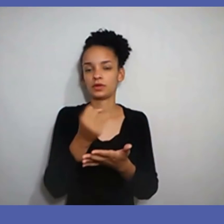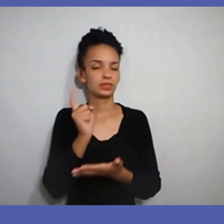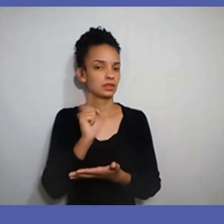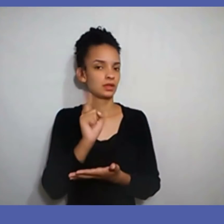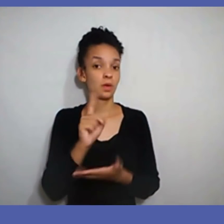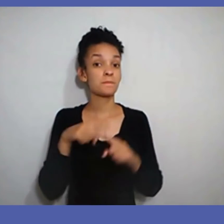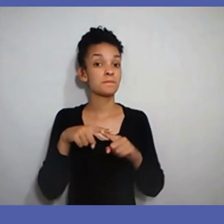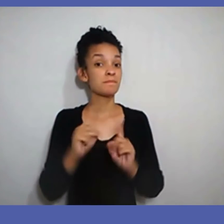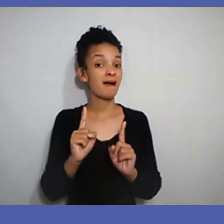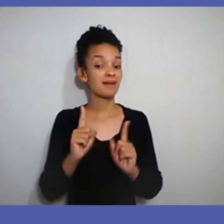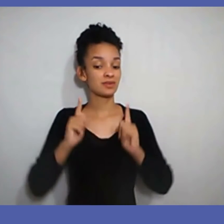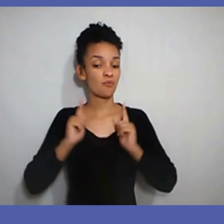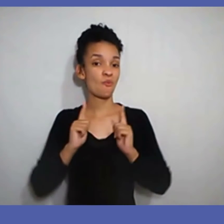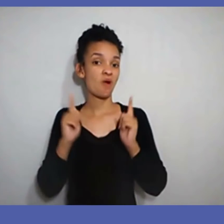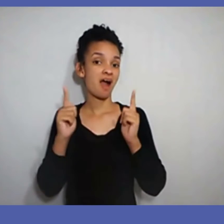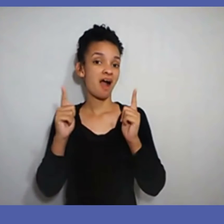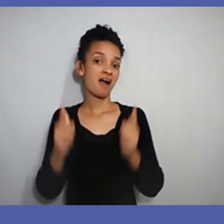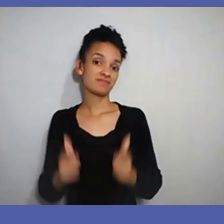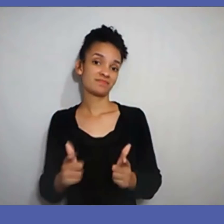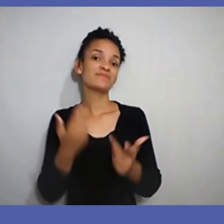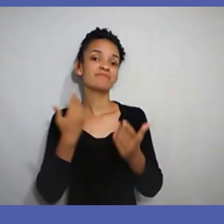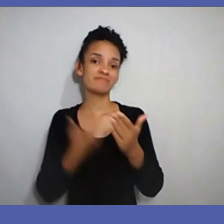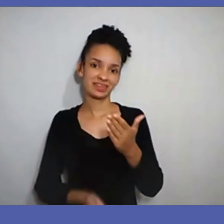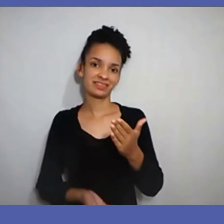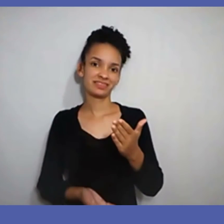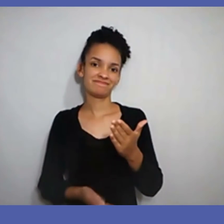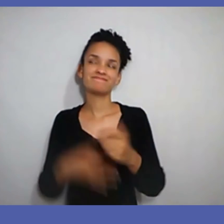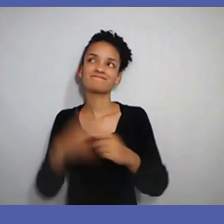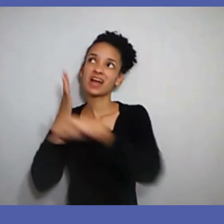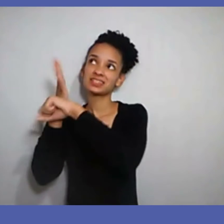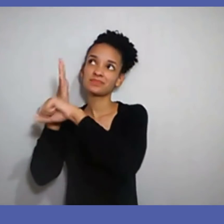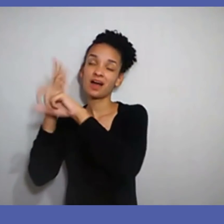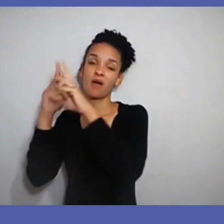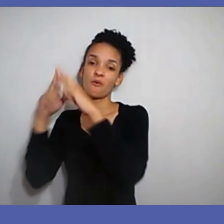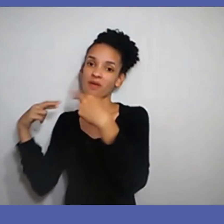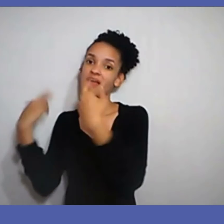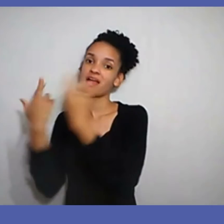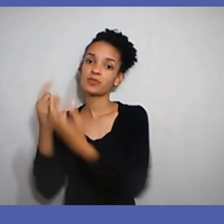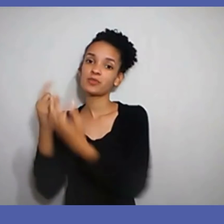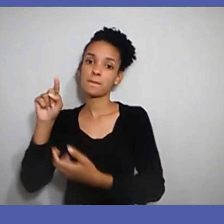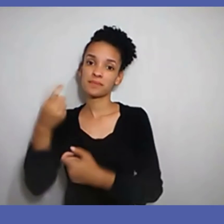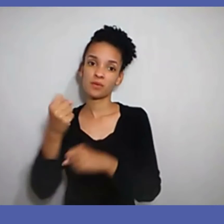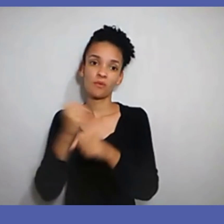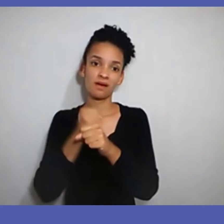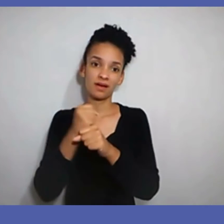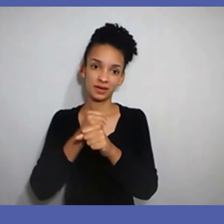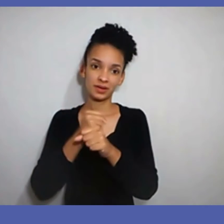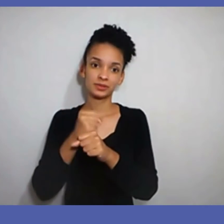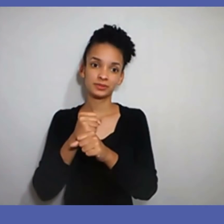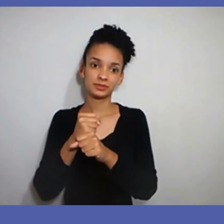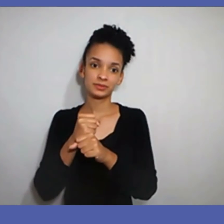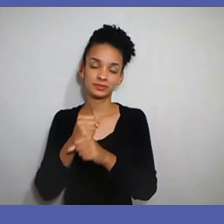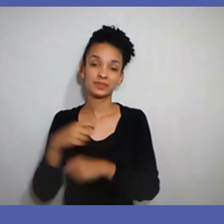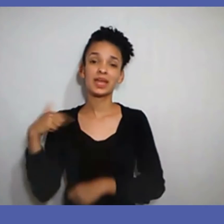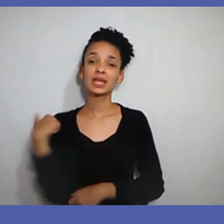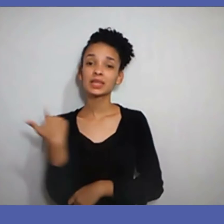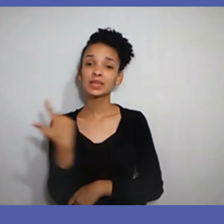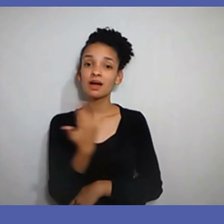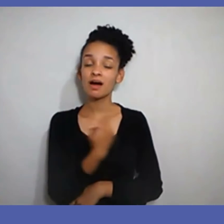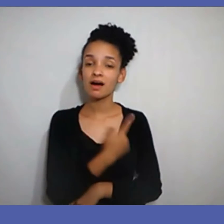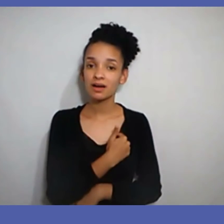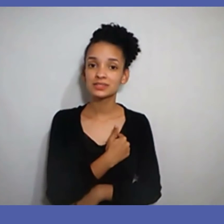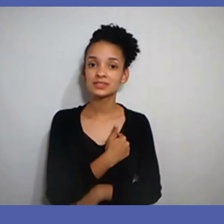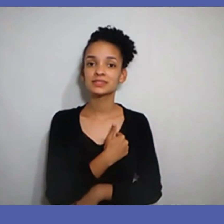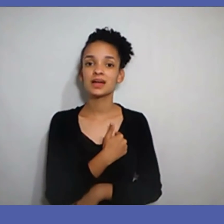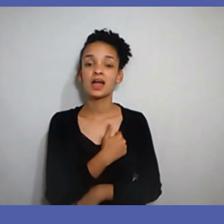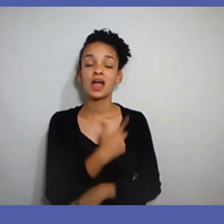de participar do reino milenar. E nós, irmãos, os vencedores, olha só que privilégio, nós vamos reinar